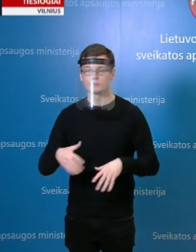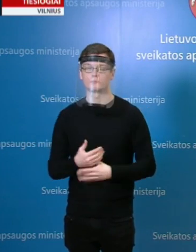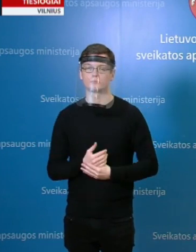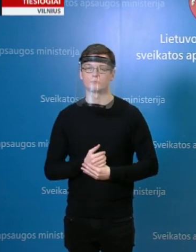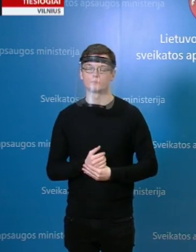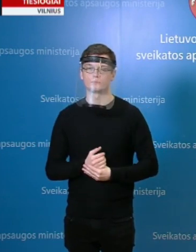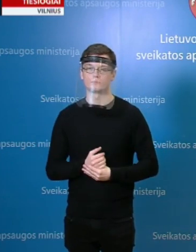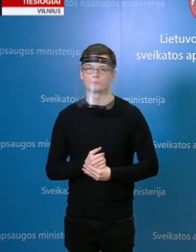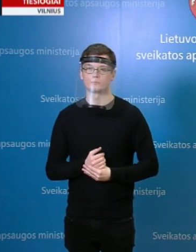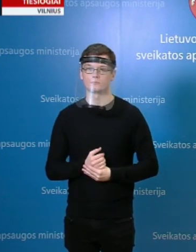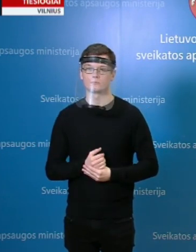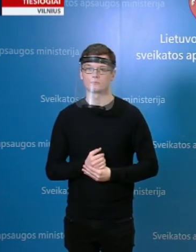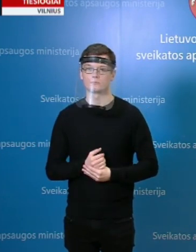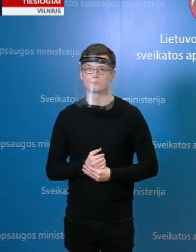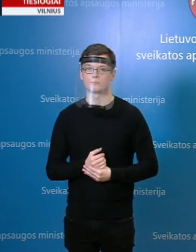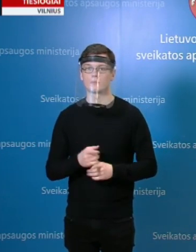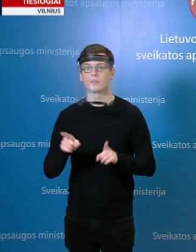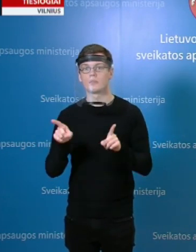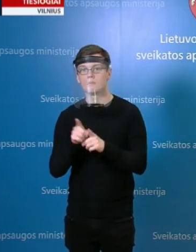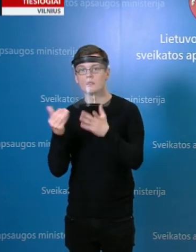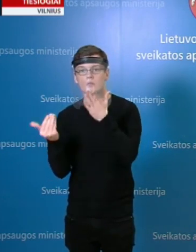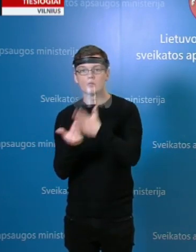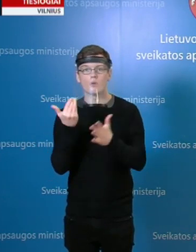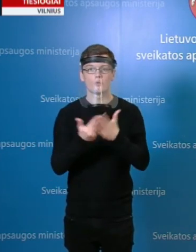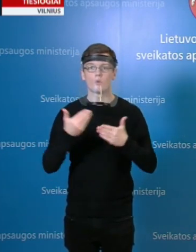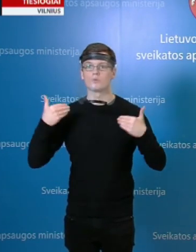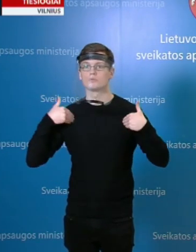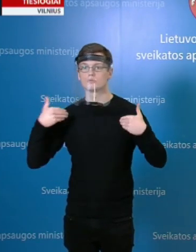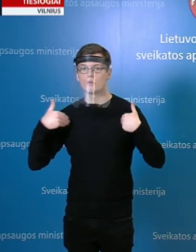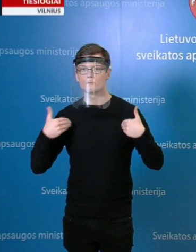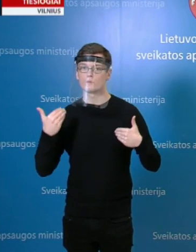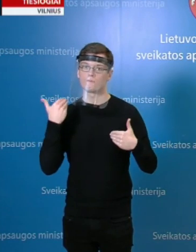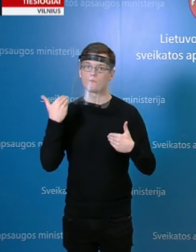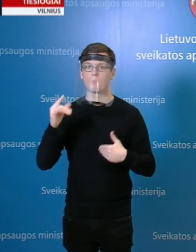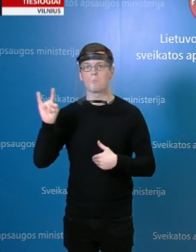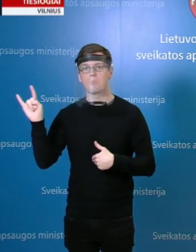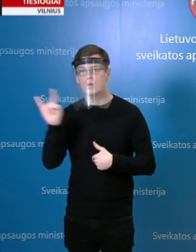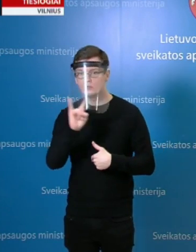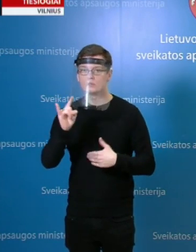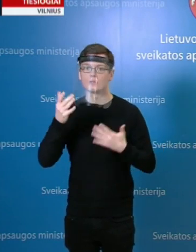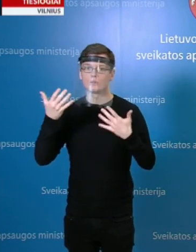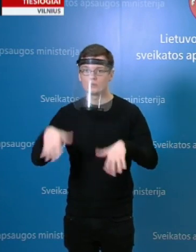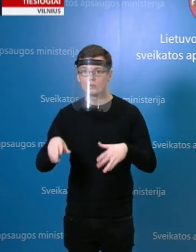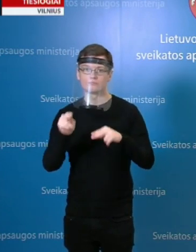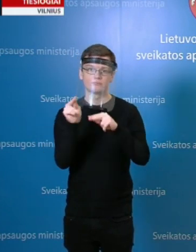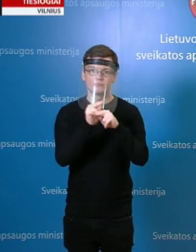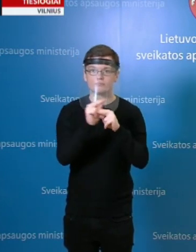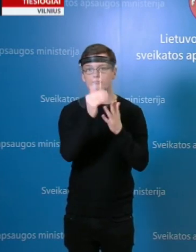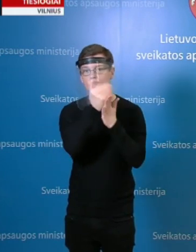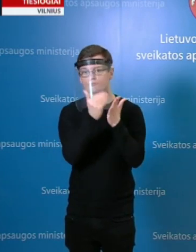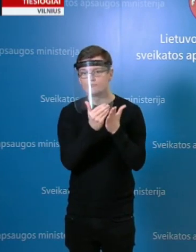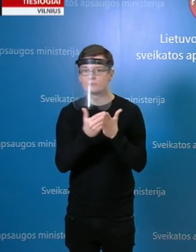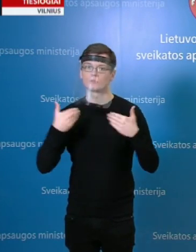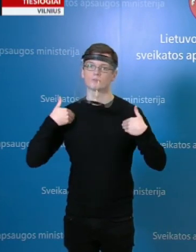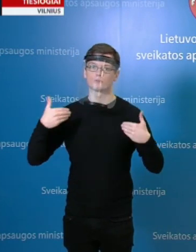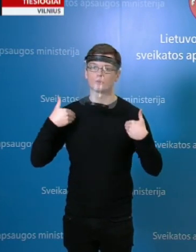atnaujintos kai kurios rekomendacijos maldos namams. Tikrai galiu tik tai padėkoti, kad tikrai